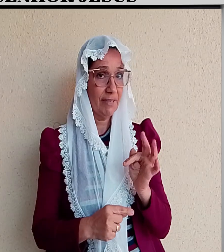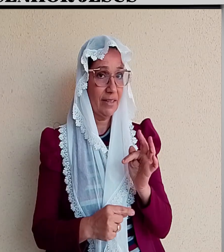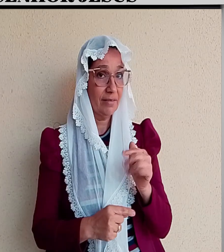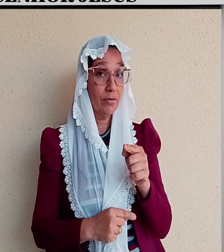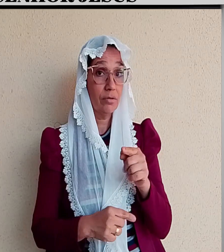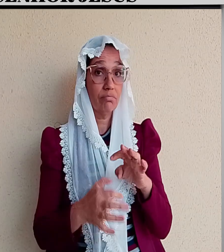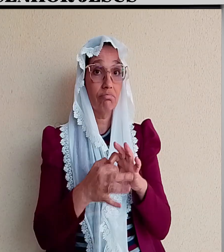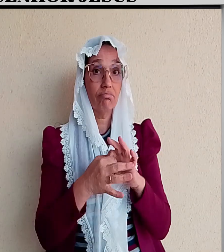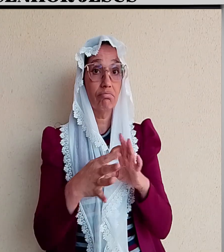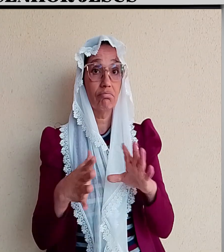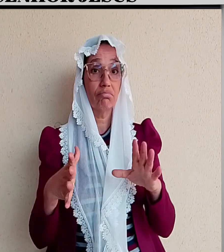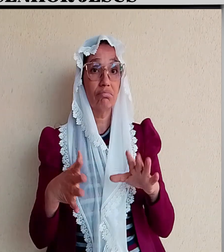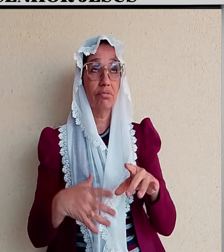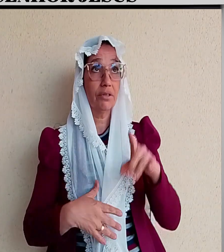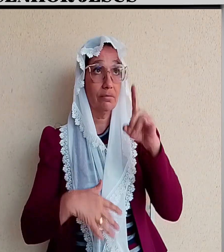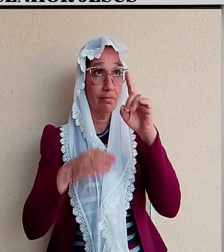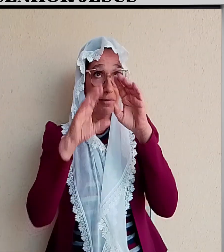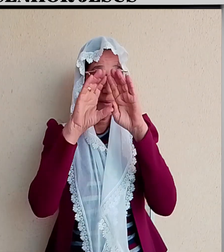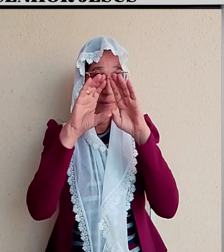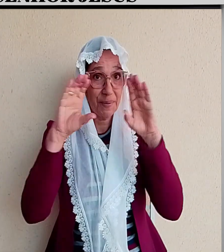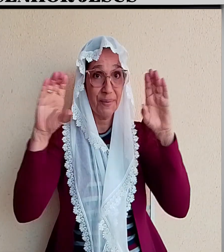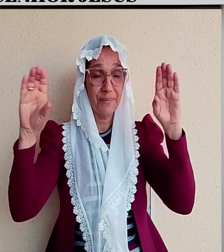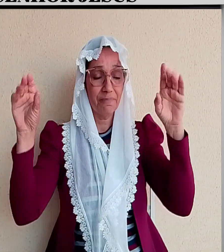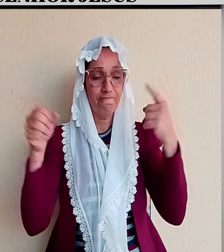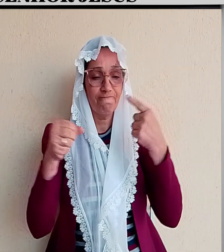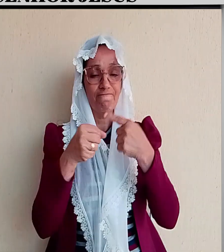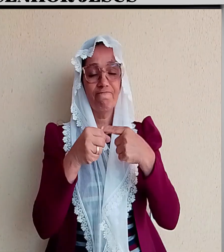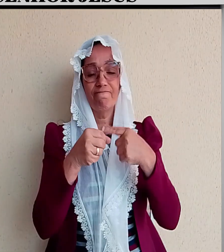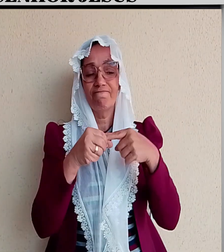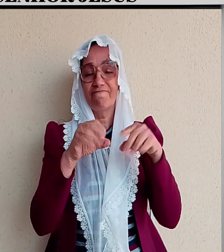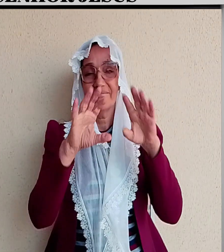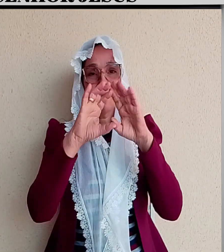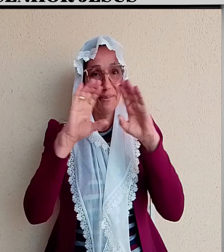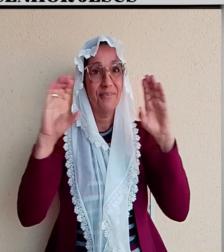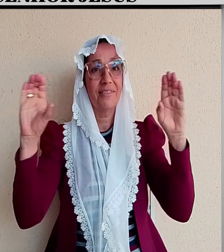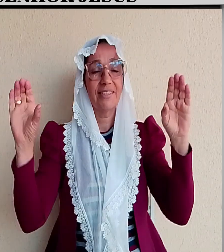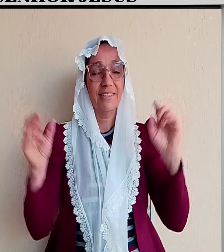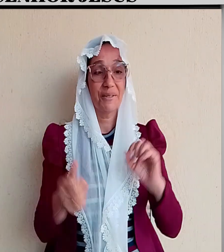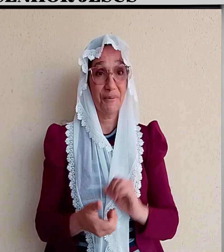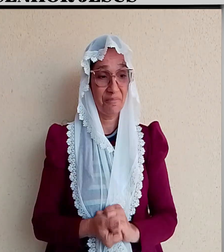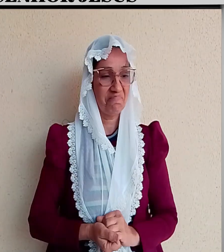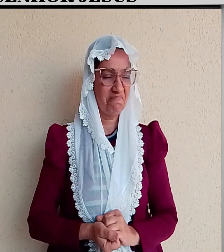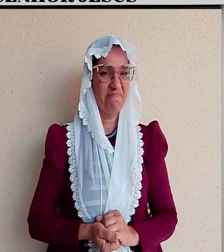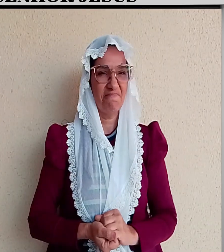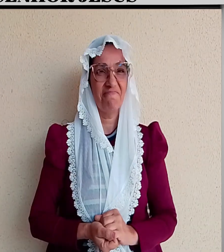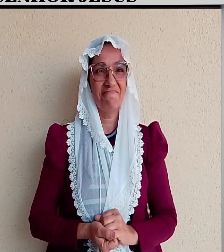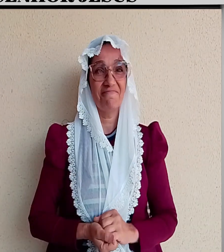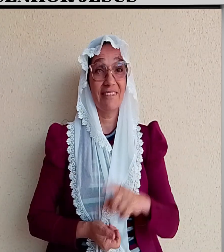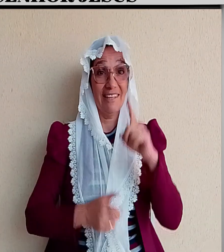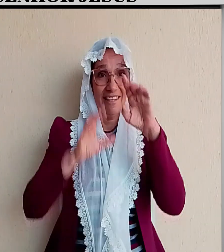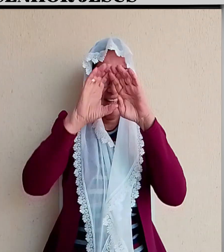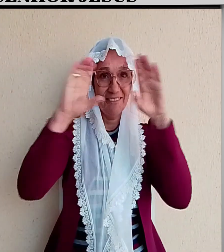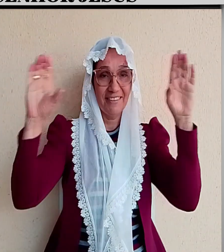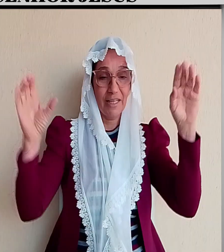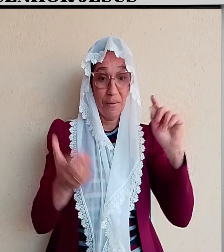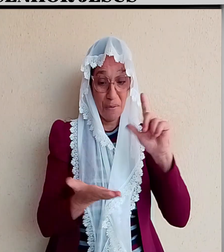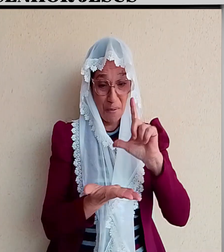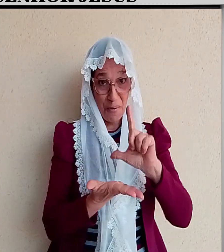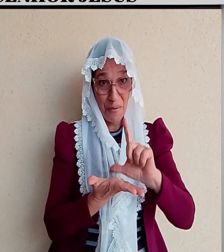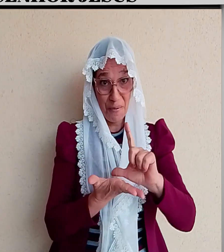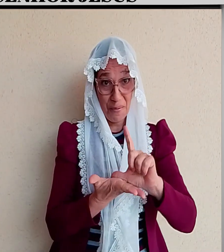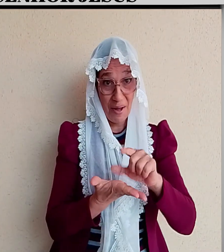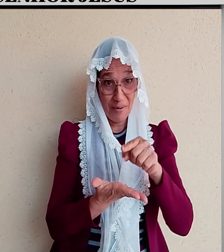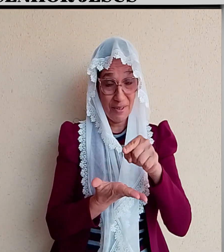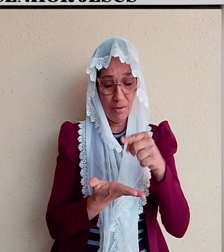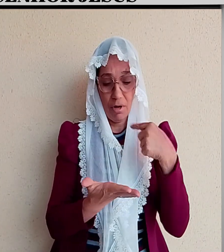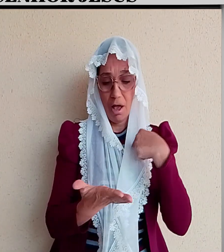Jesus. E eu vou ler o teu laudo. Aprovado, sofreu, se bateu, chorou, aleluia,